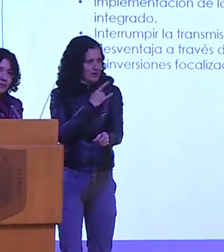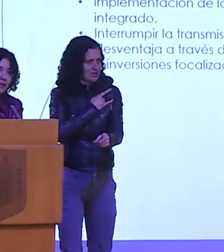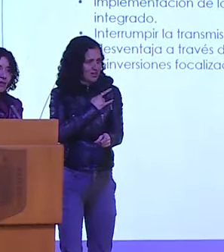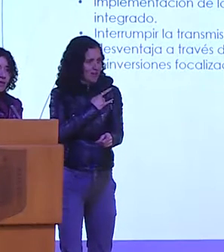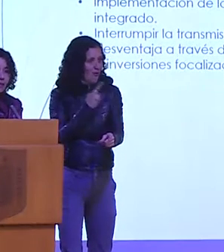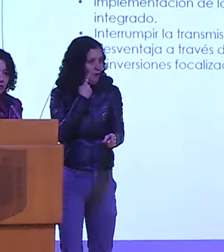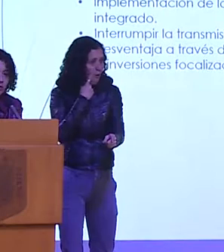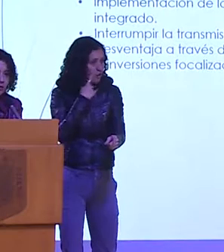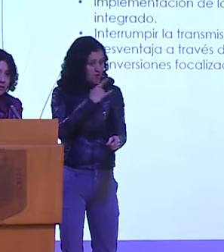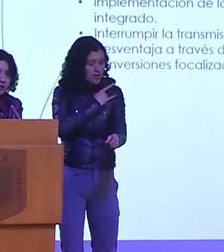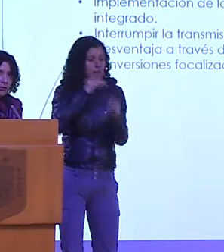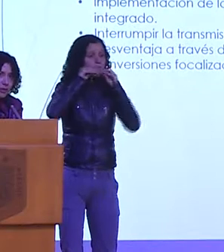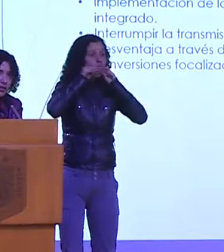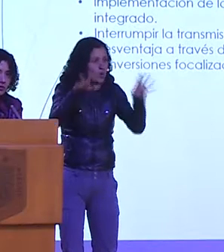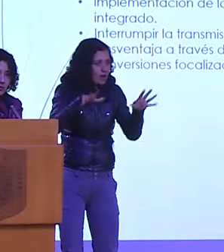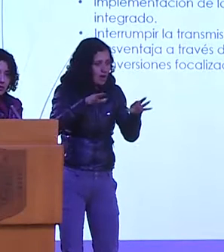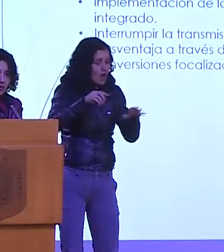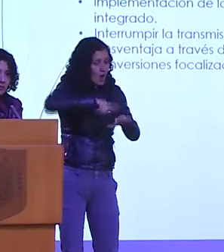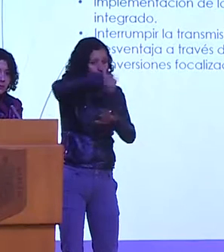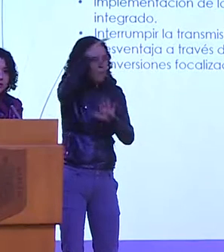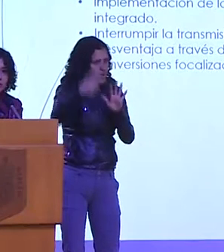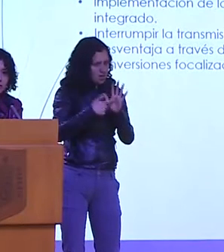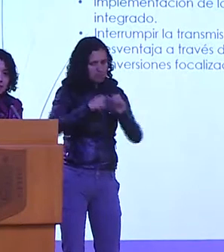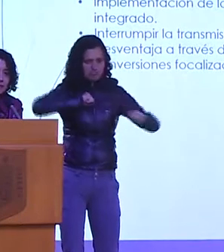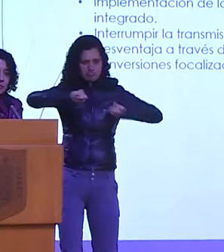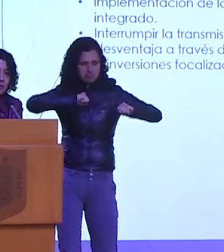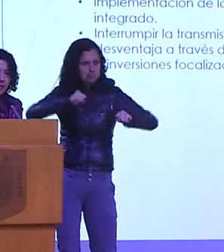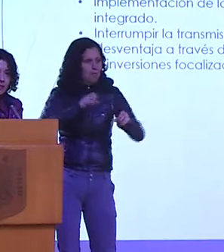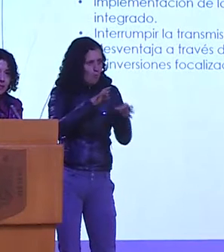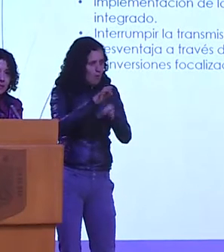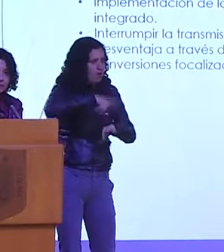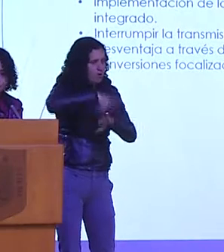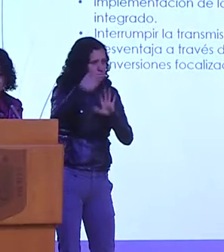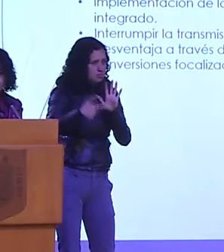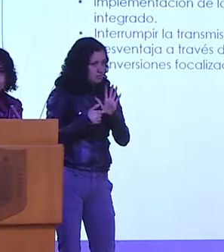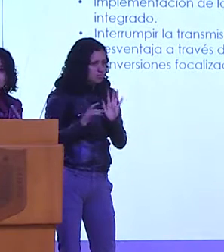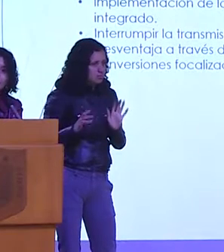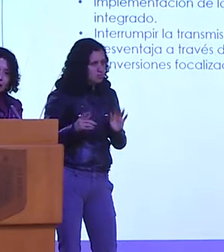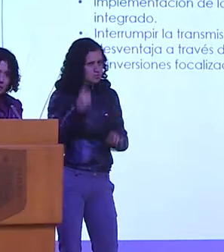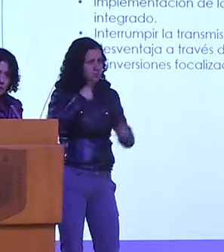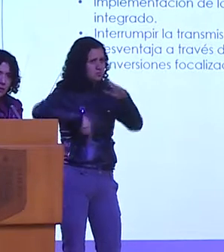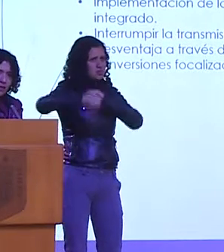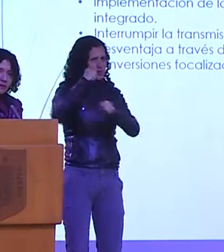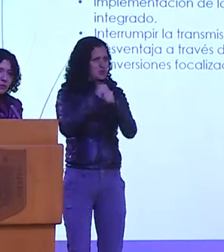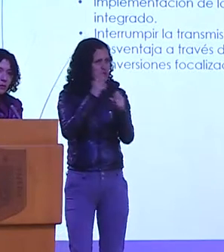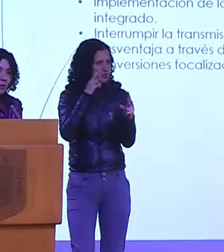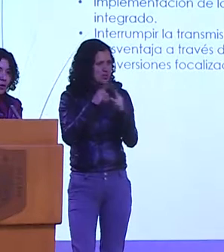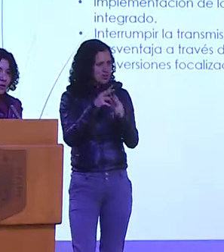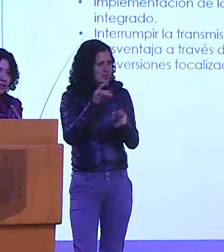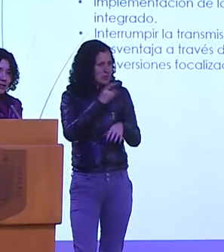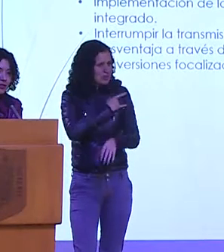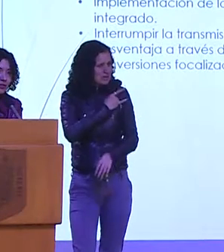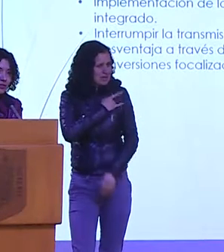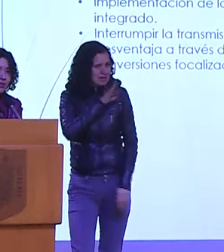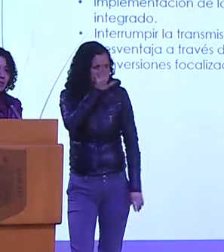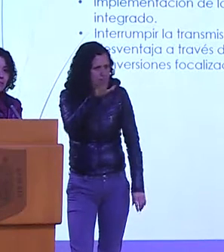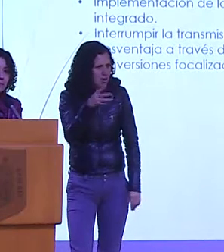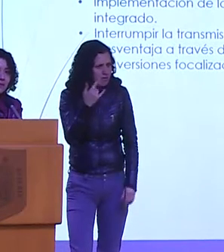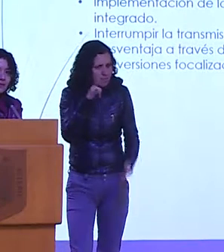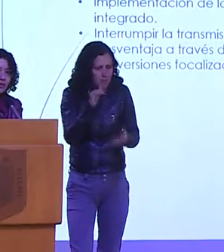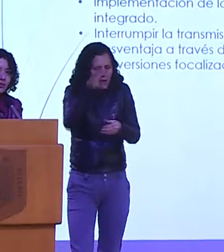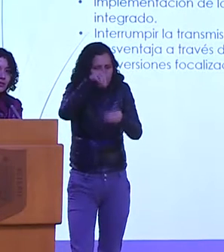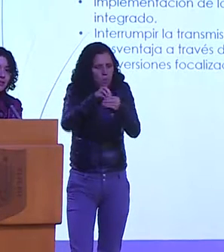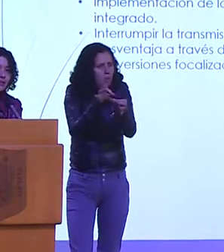región. Universidades como la que conocí el año pasado de Villa María, se convierte en un polo de desarrollo